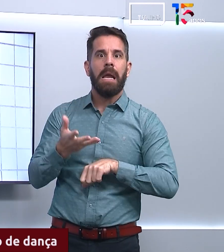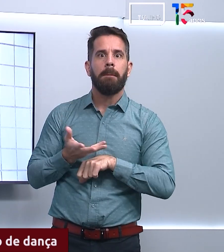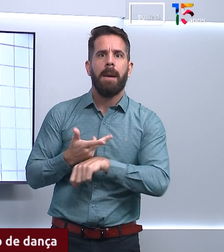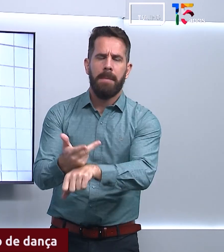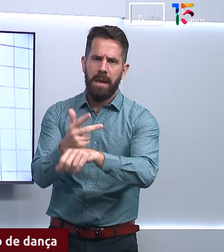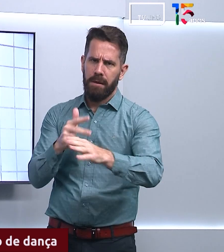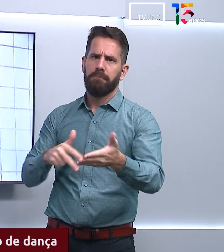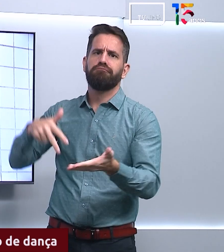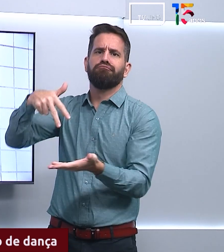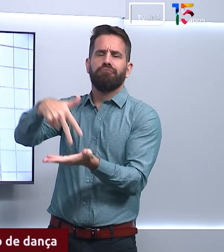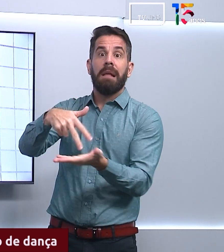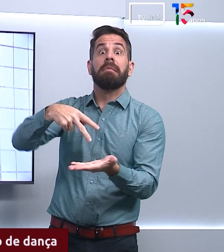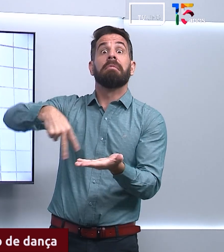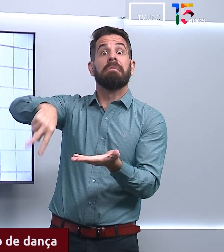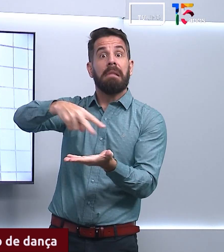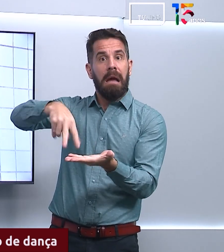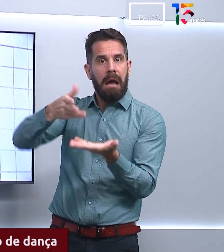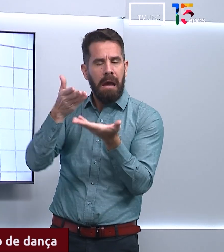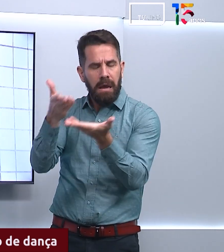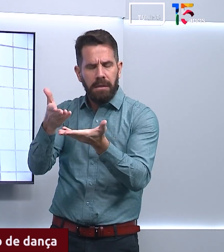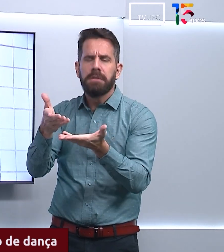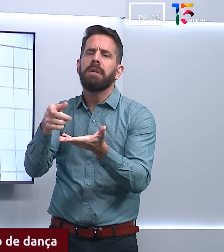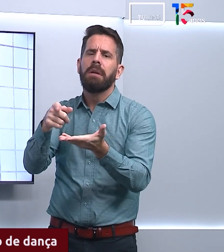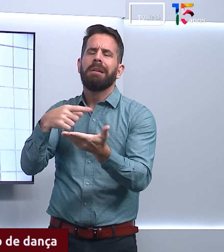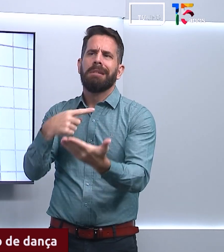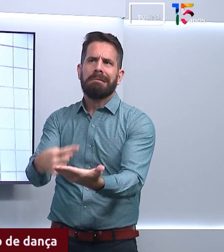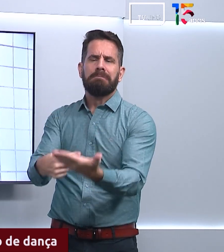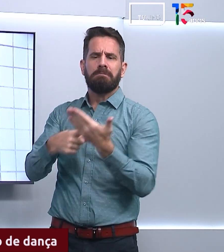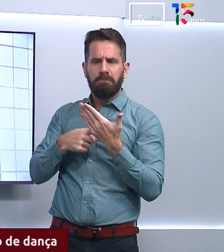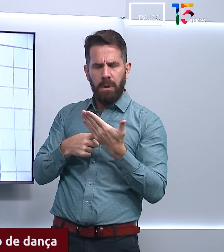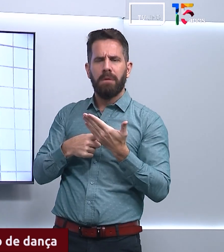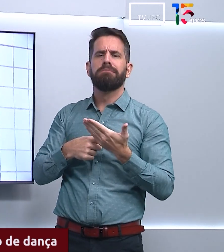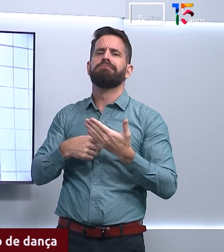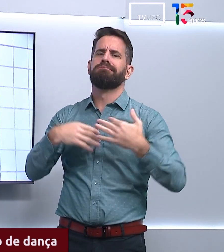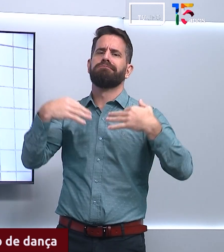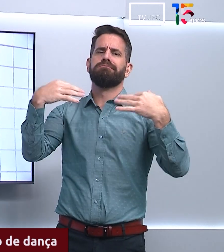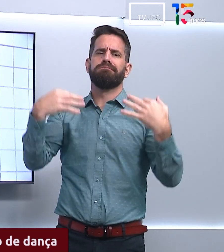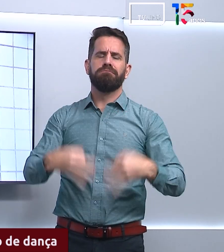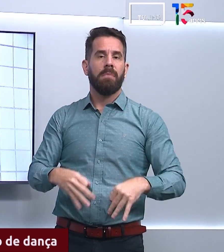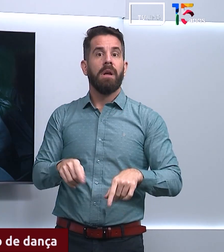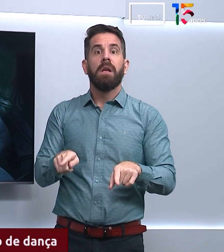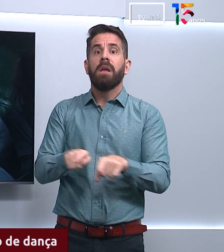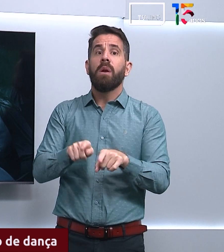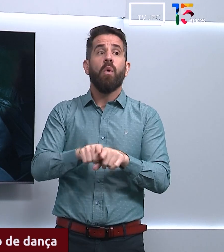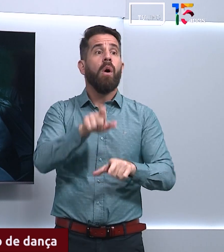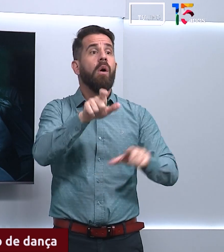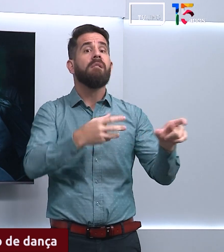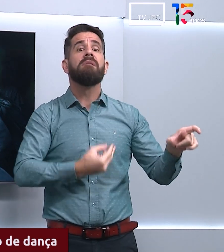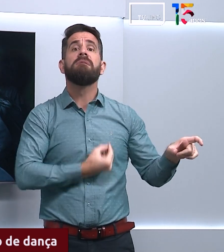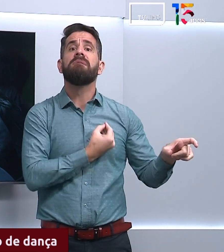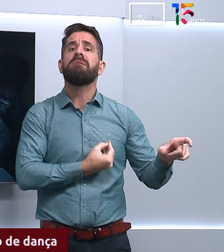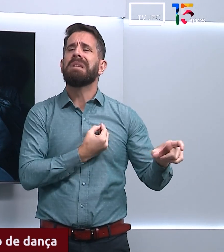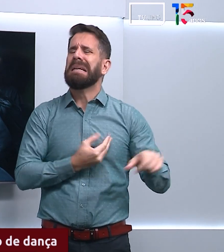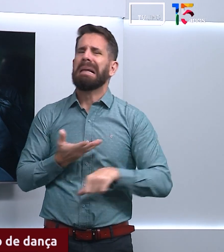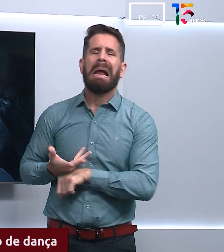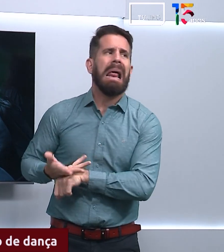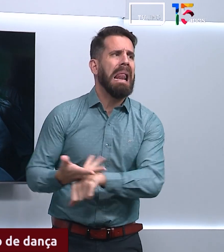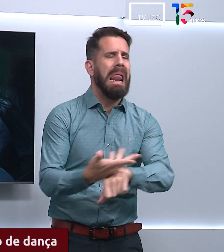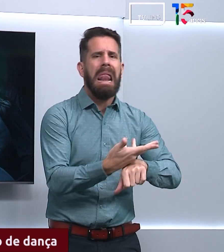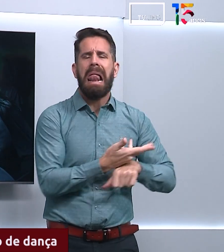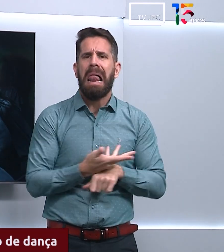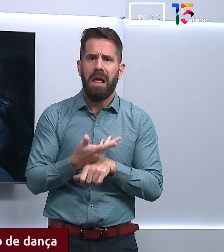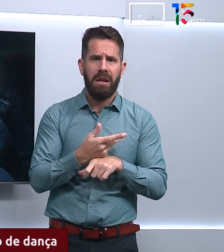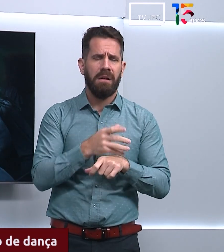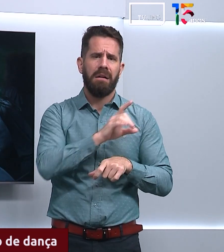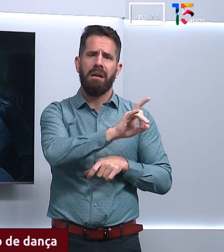e interpreta muito dessa correria do dia a dia e como essa correria